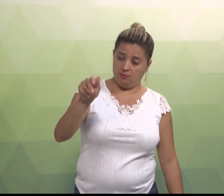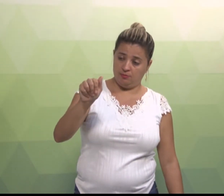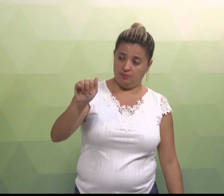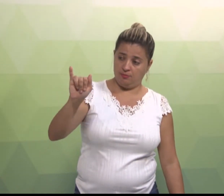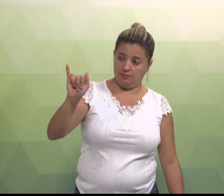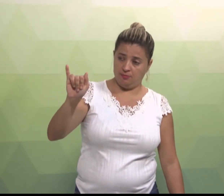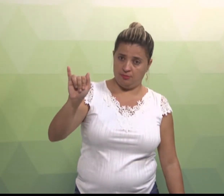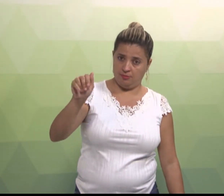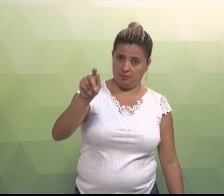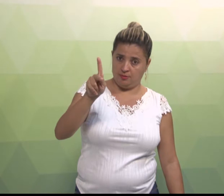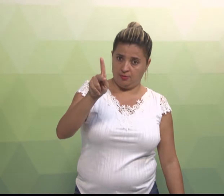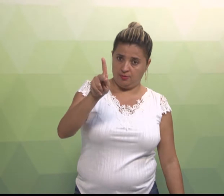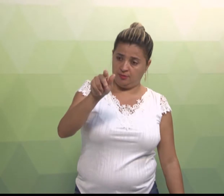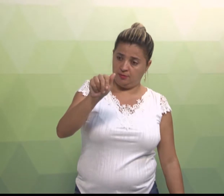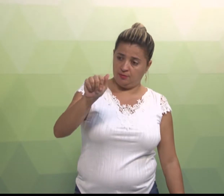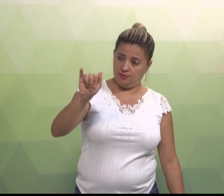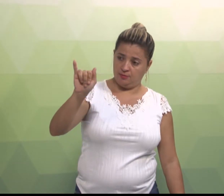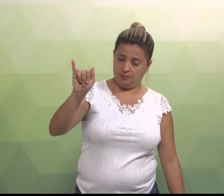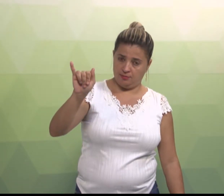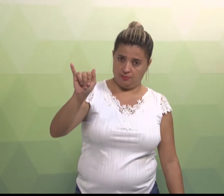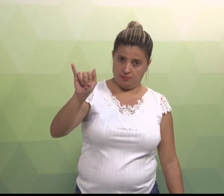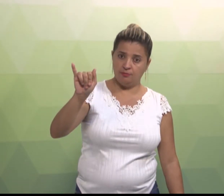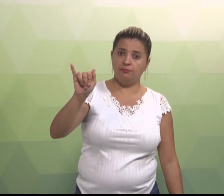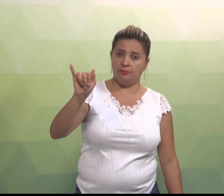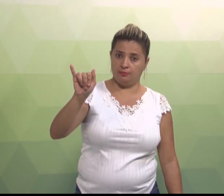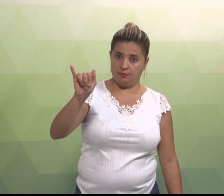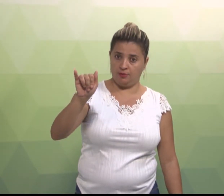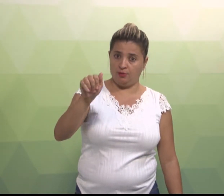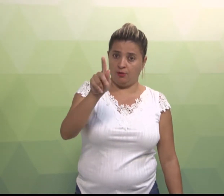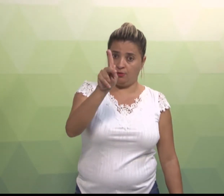P-A-I. PAI, perceberam o movimento?